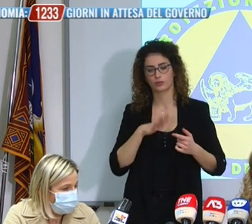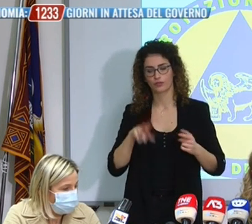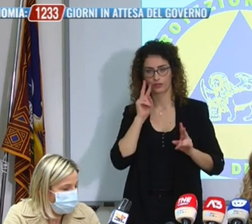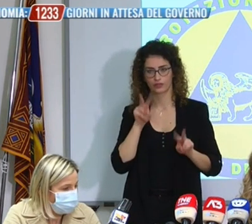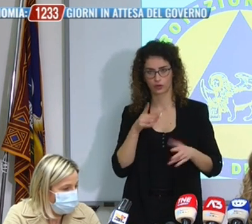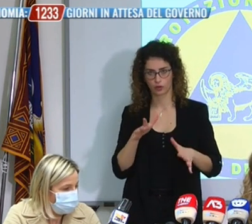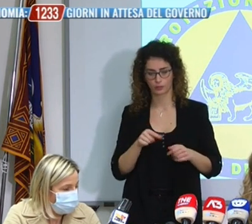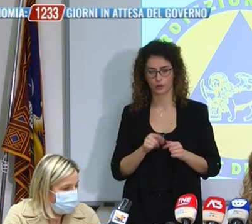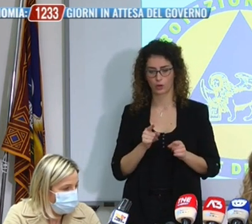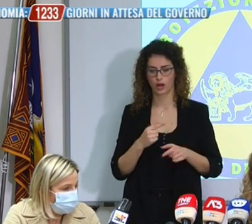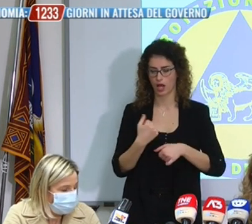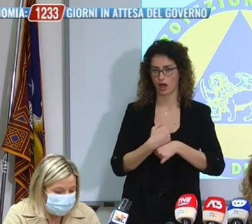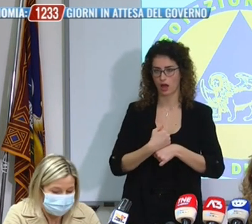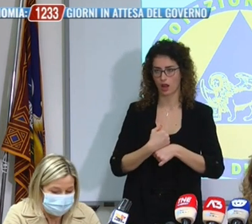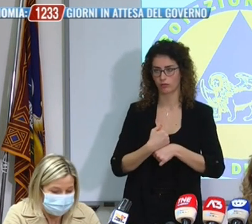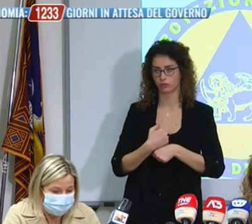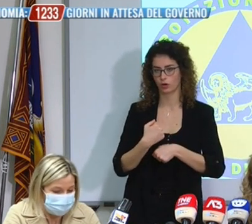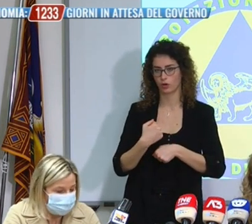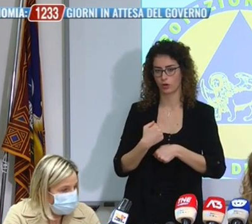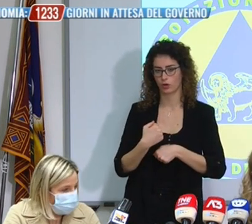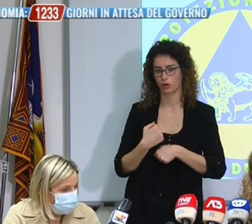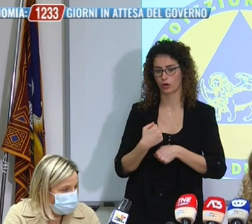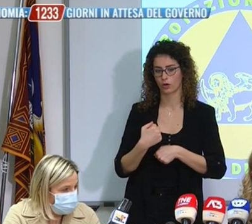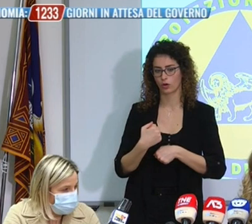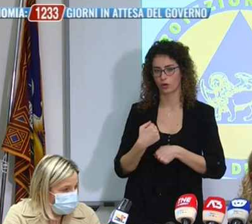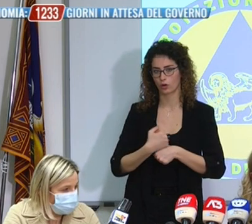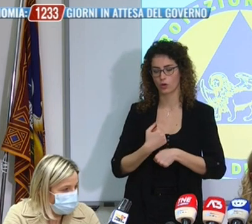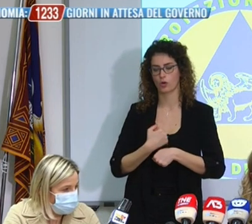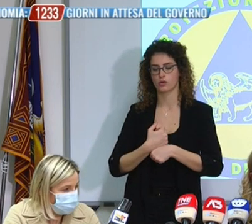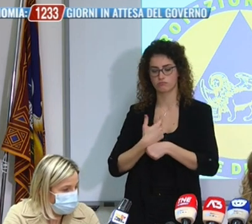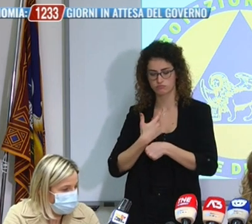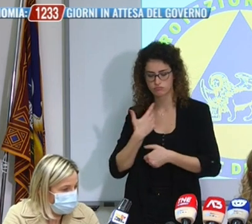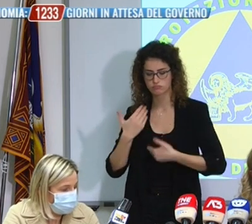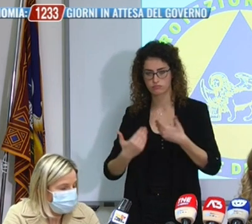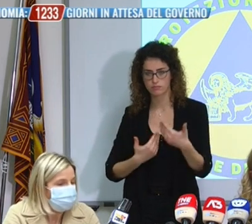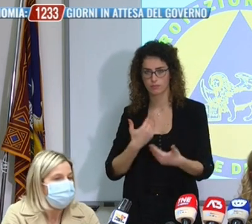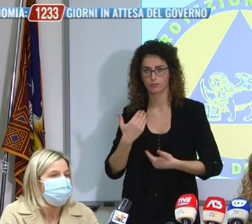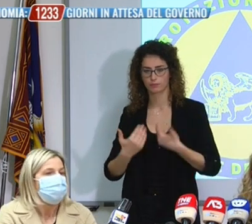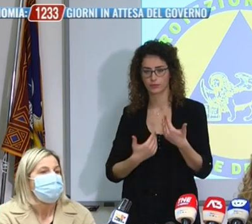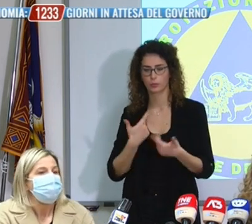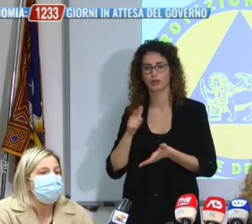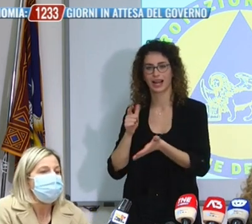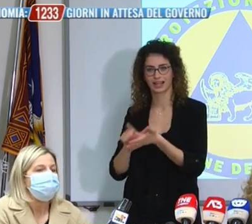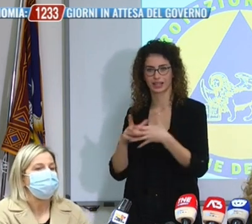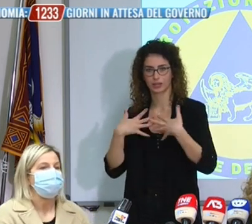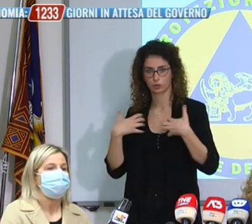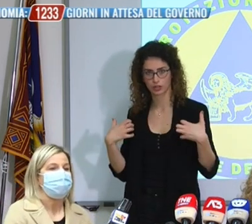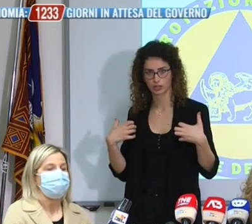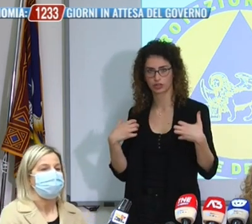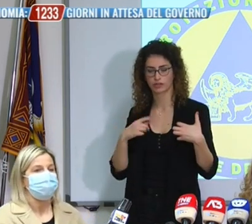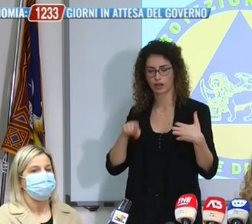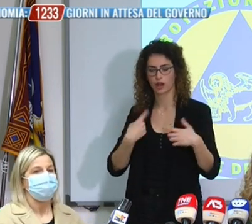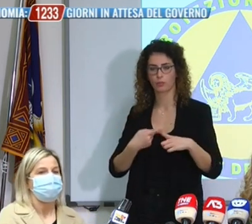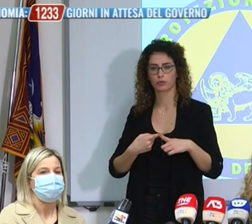con tutti i lavori che si stanno portando avanti, sono comparsi in letteratura e anche con la